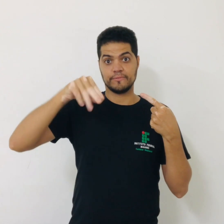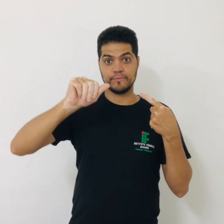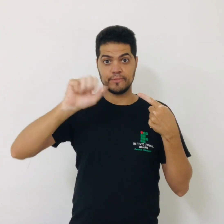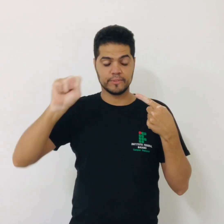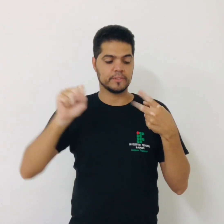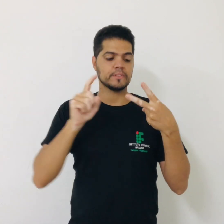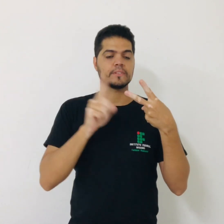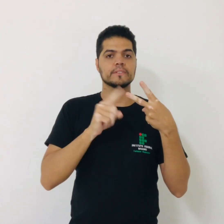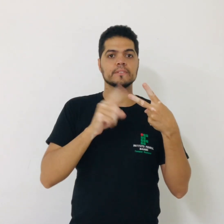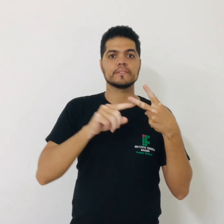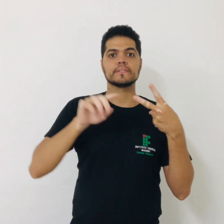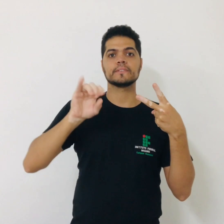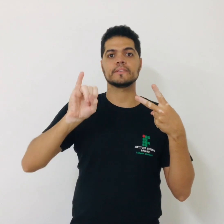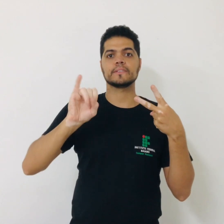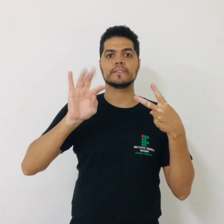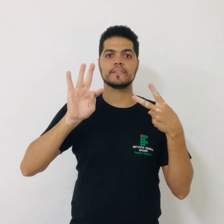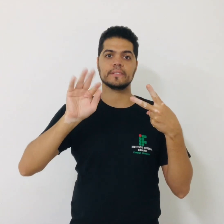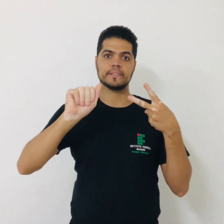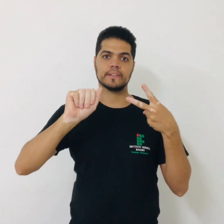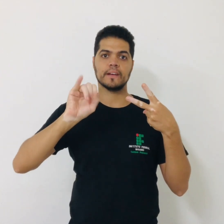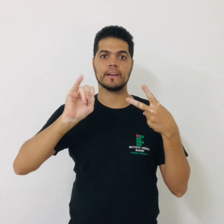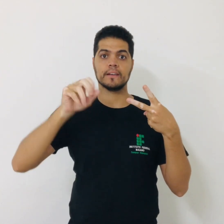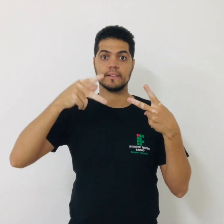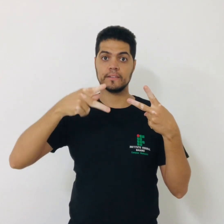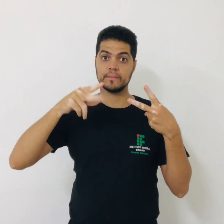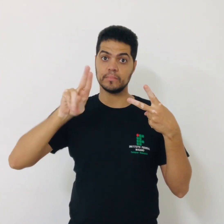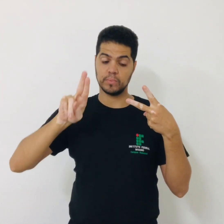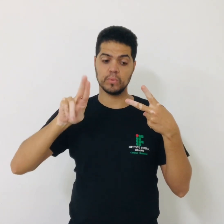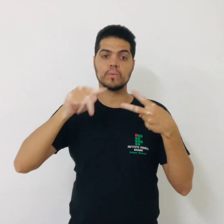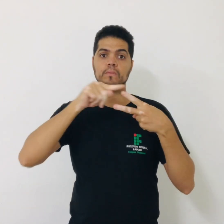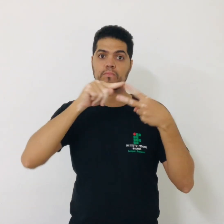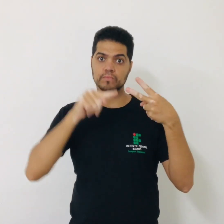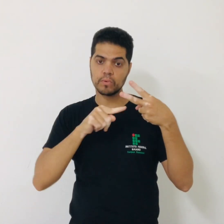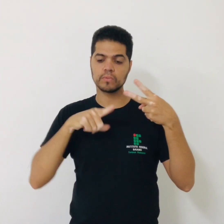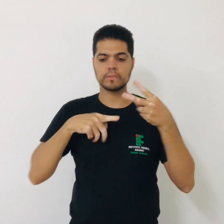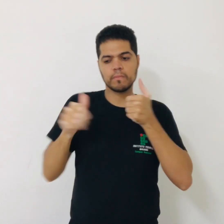em Foz do Iguaçu, na fronteira do Brasil com o Paraguai.